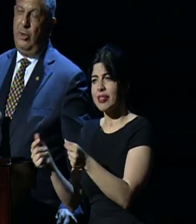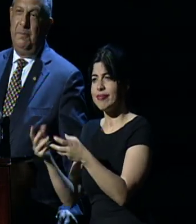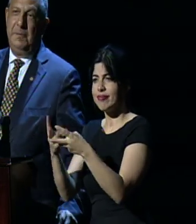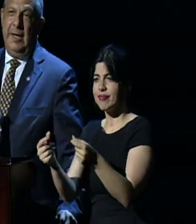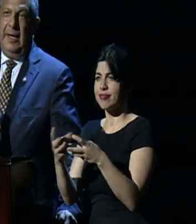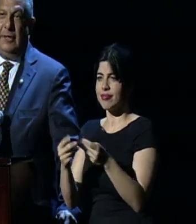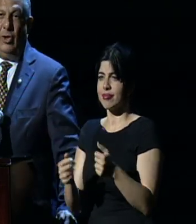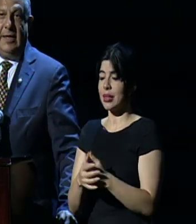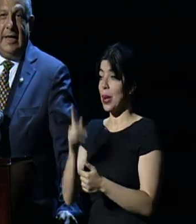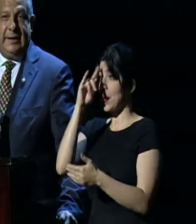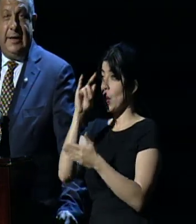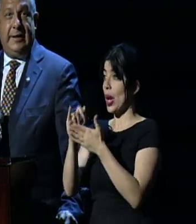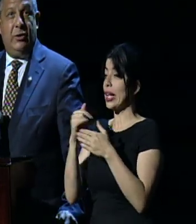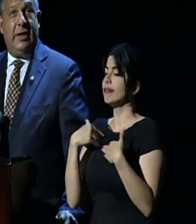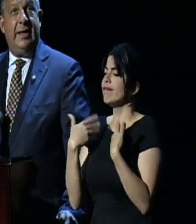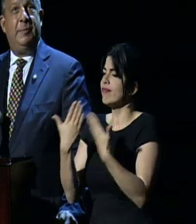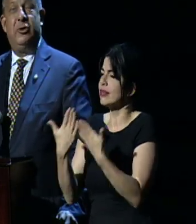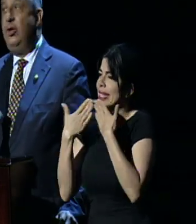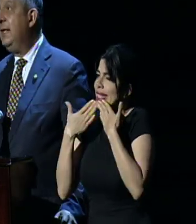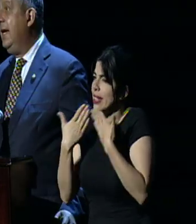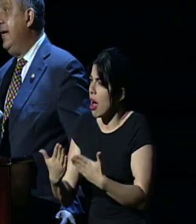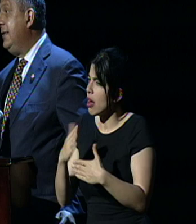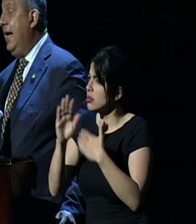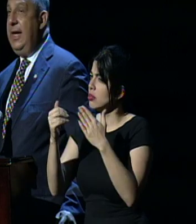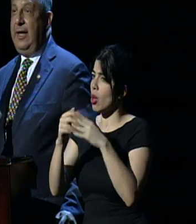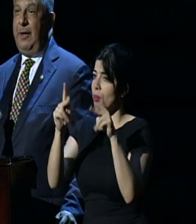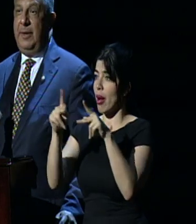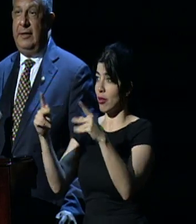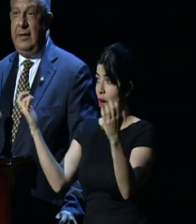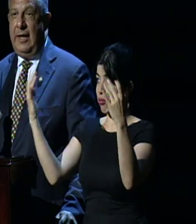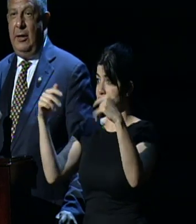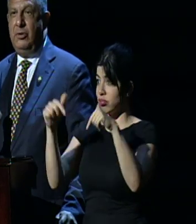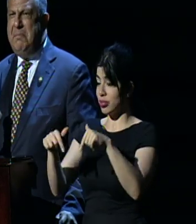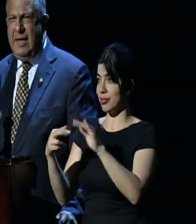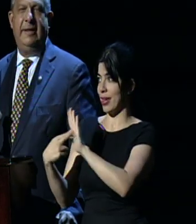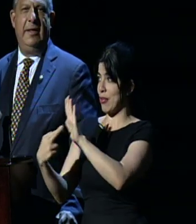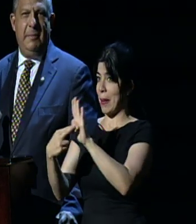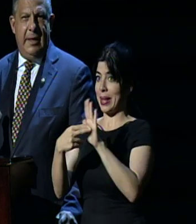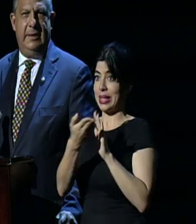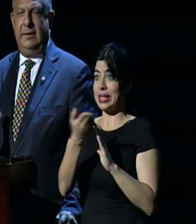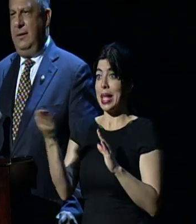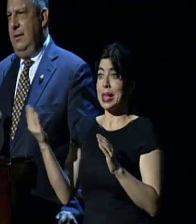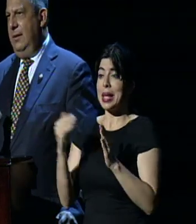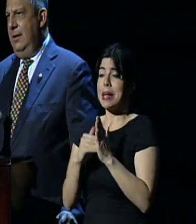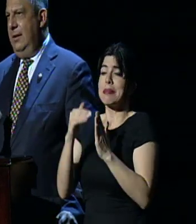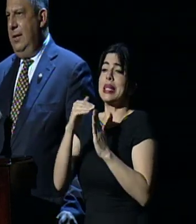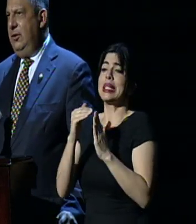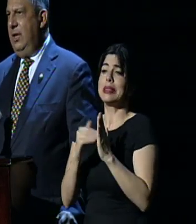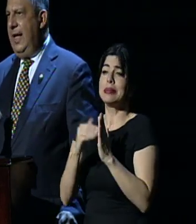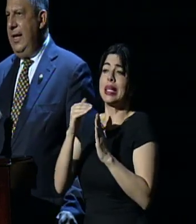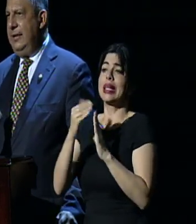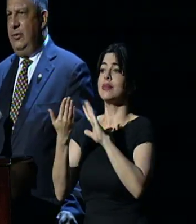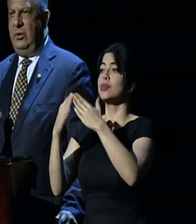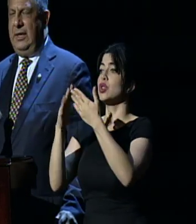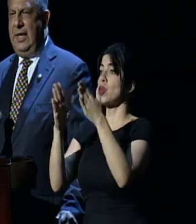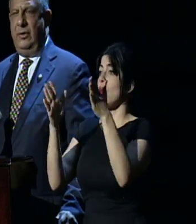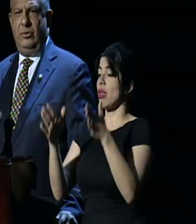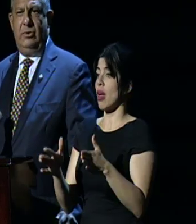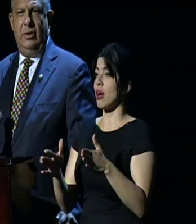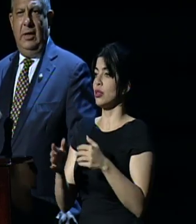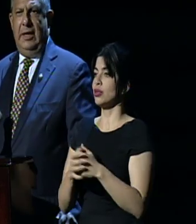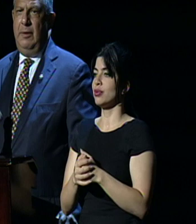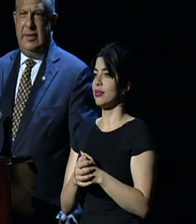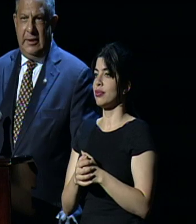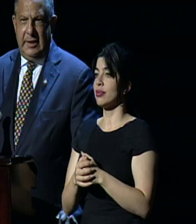Por eso, les doy las gracias a todas las personas que aquí están y que representan a los miles y miles de ciudadanas y